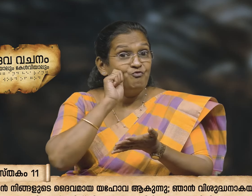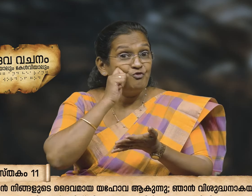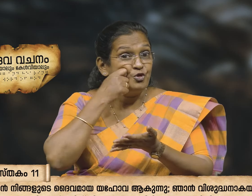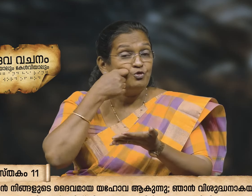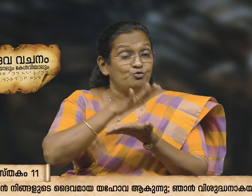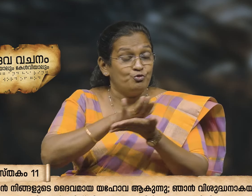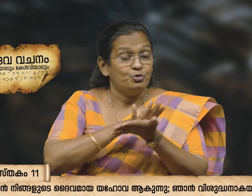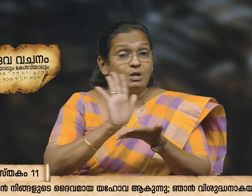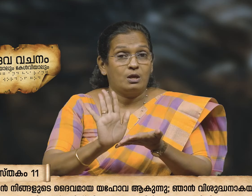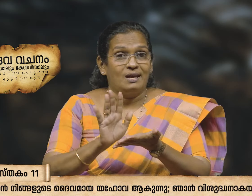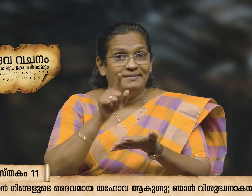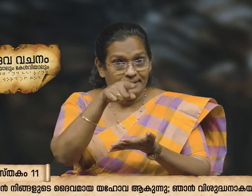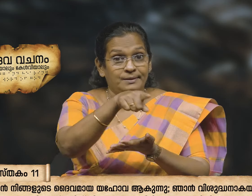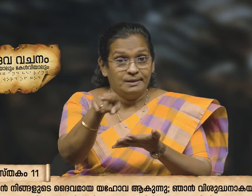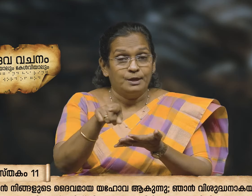നിങ്ങൾ നിങ്ങളെ തന്നെ വിശുദ്ധീകരിച്ച്